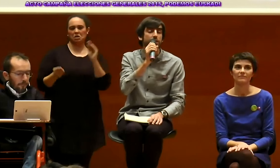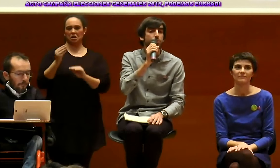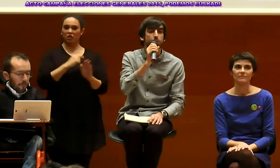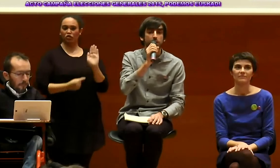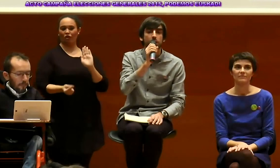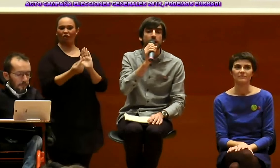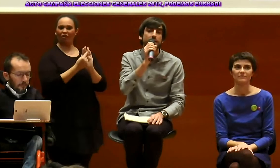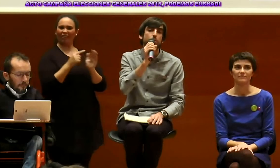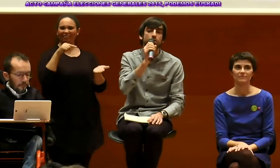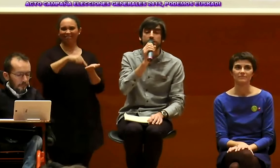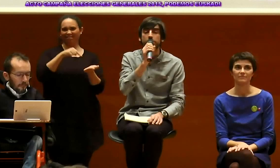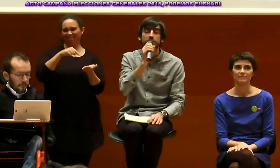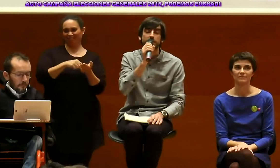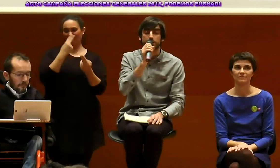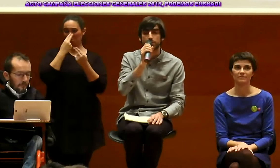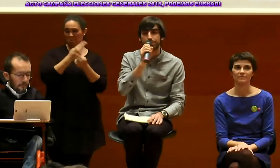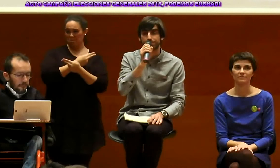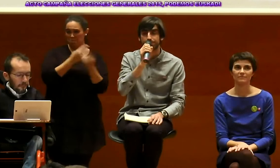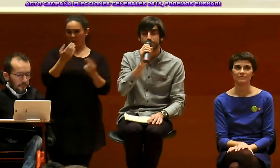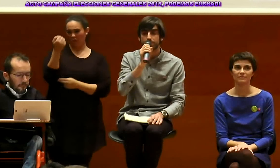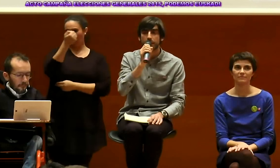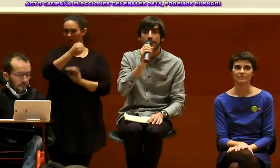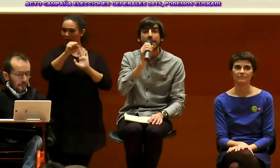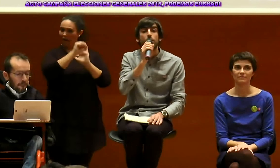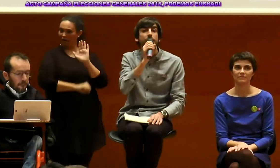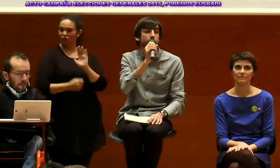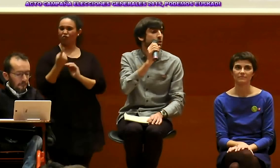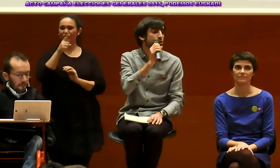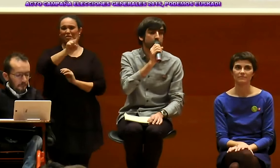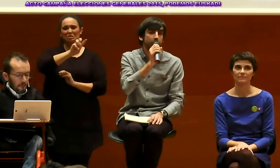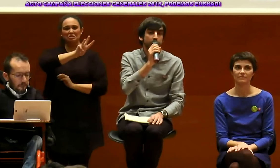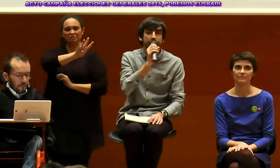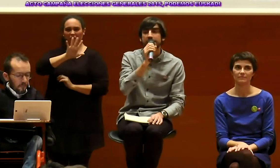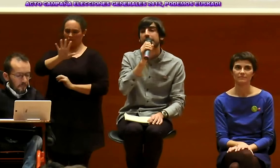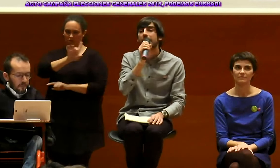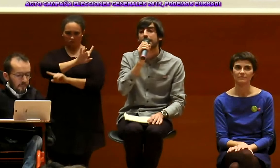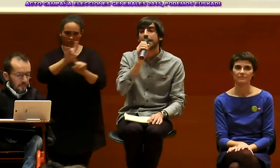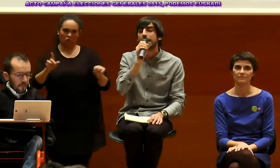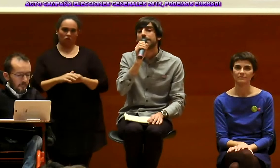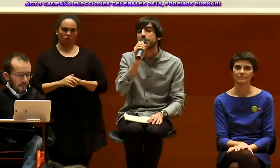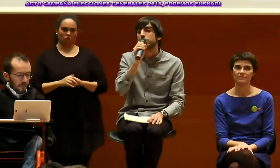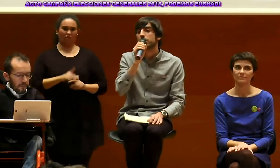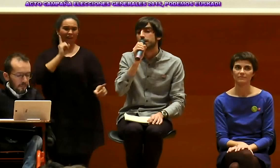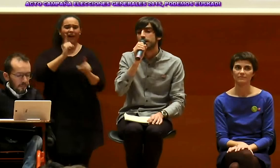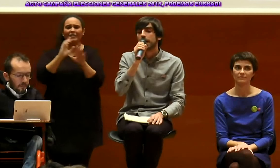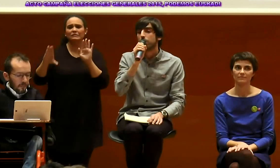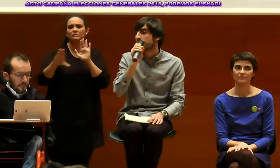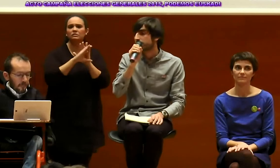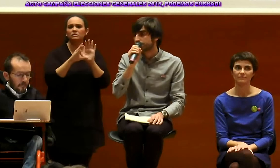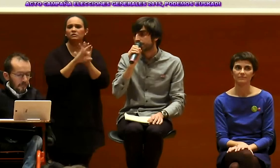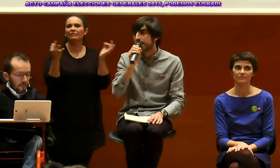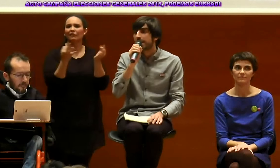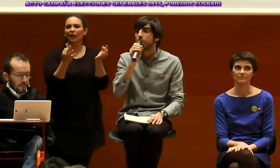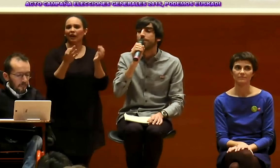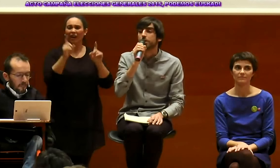del déficit público al artículo 135. Que lo anticonstitucional es negar el derecho a la